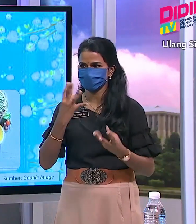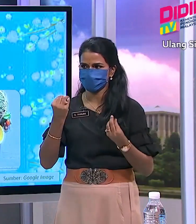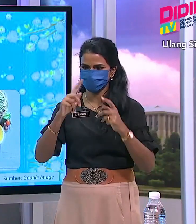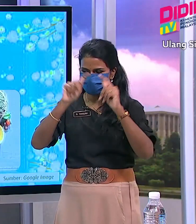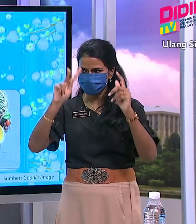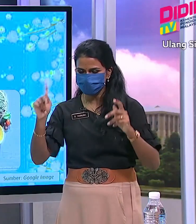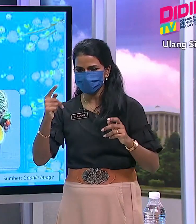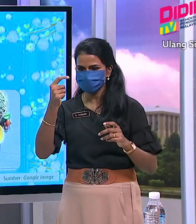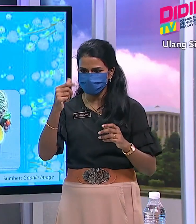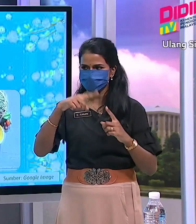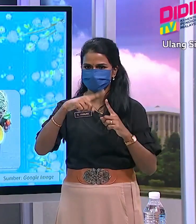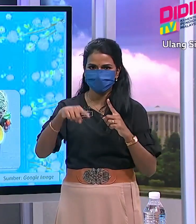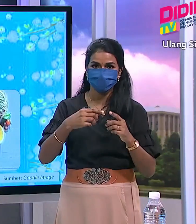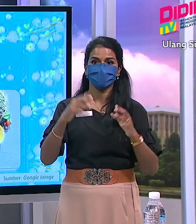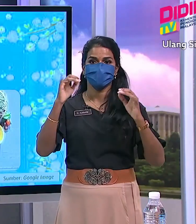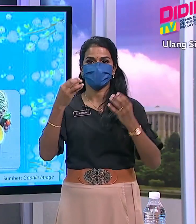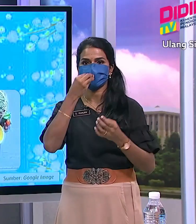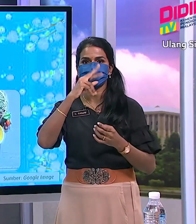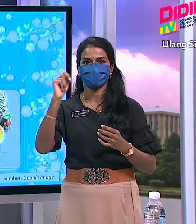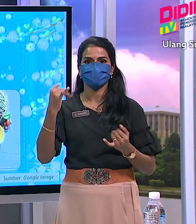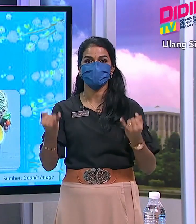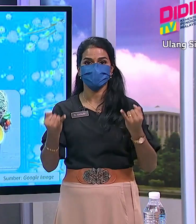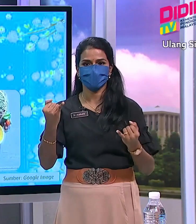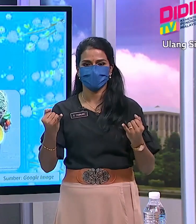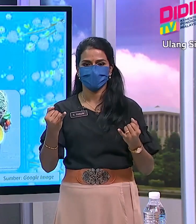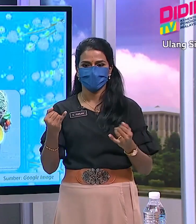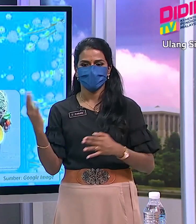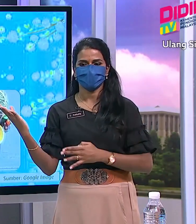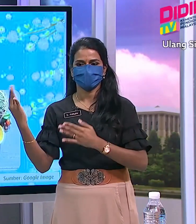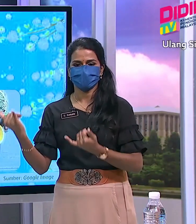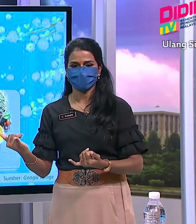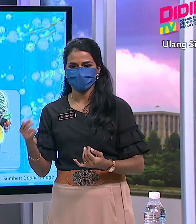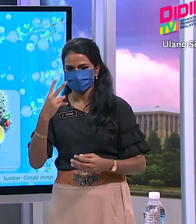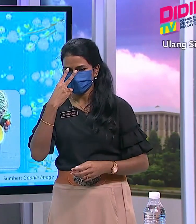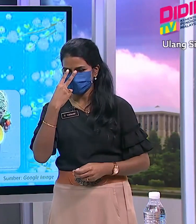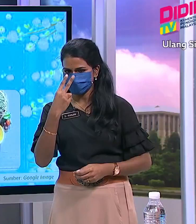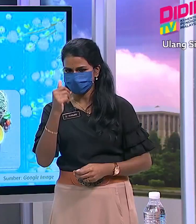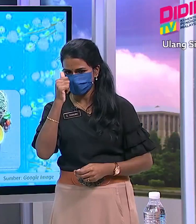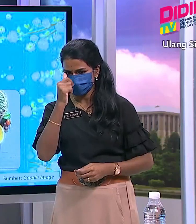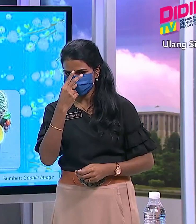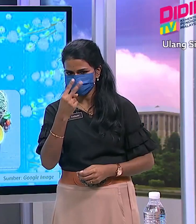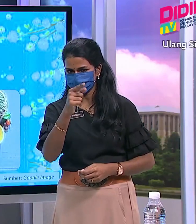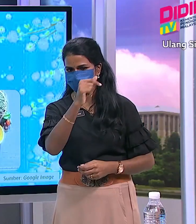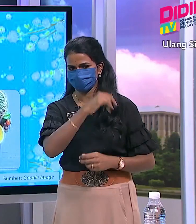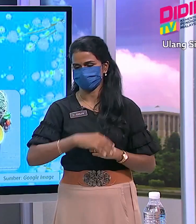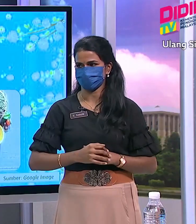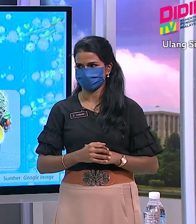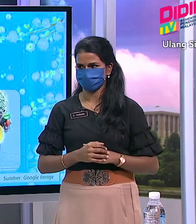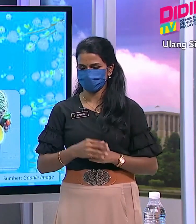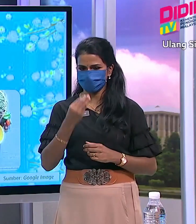mahu terangkan sedikit tentang makanan seimbang. Okey, sekarang tengok yang tu. Okey, tengok